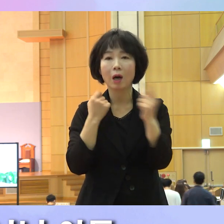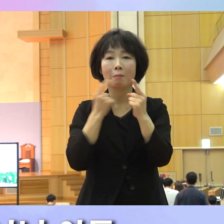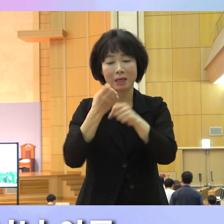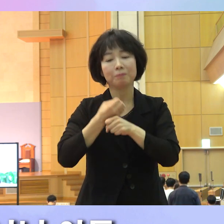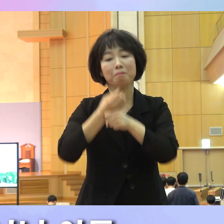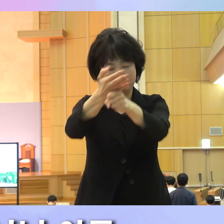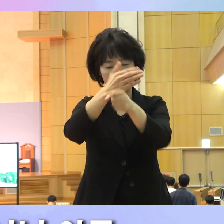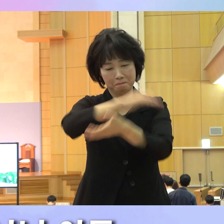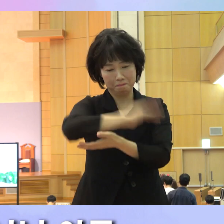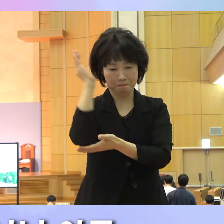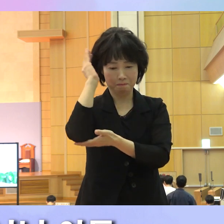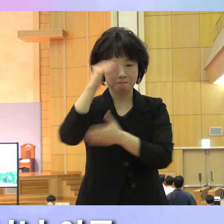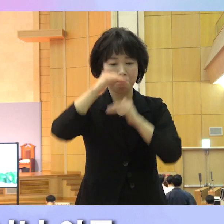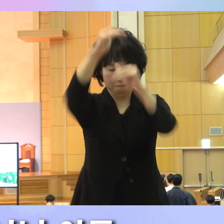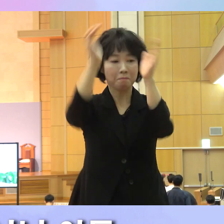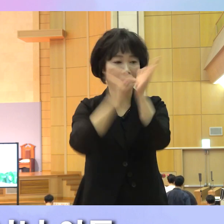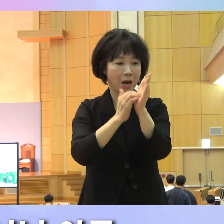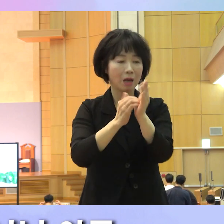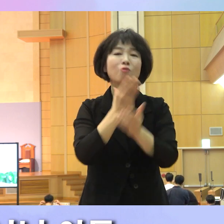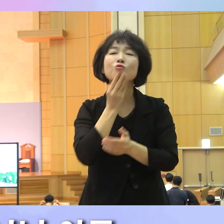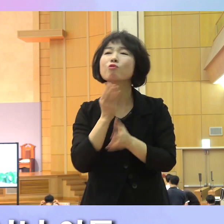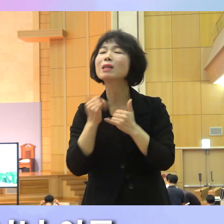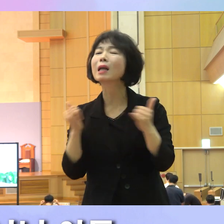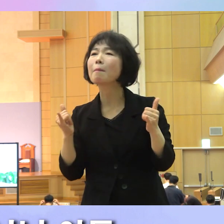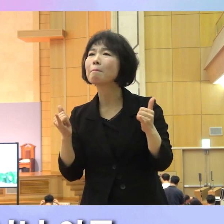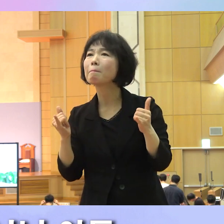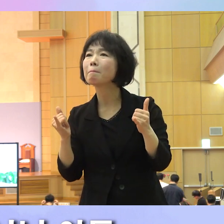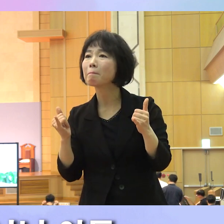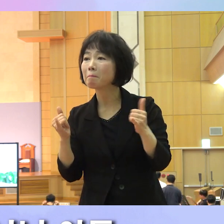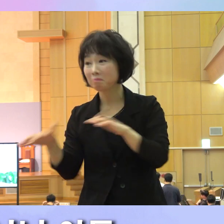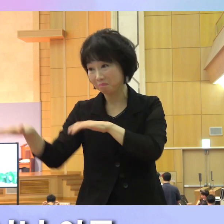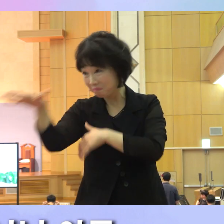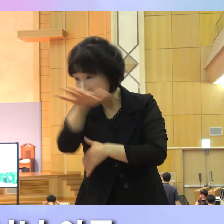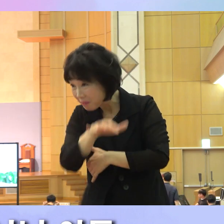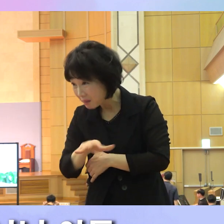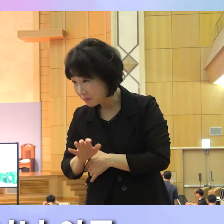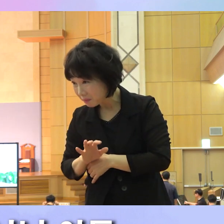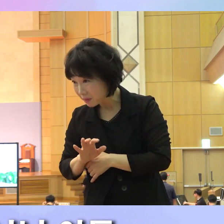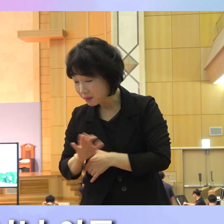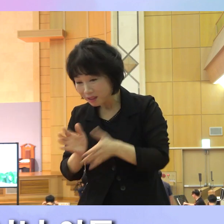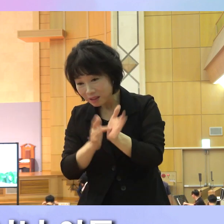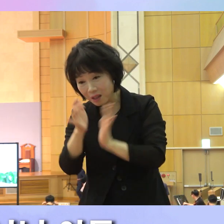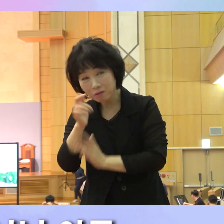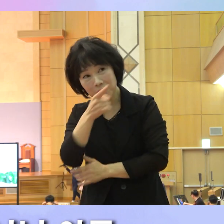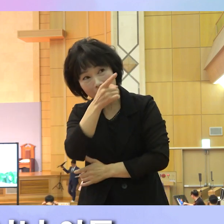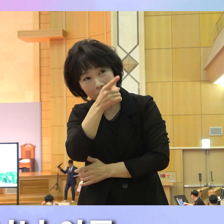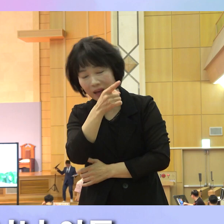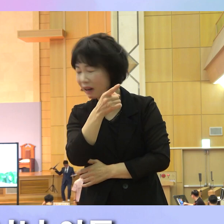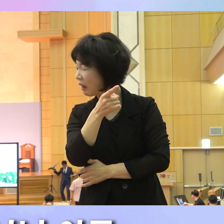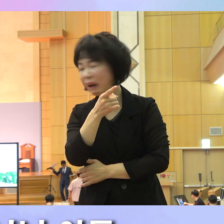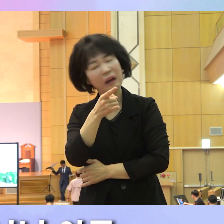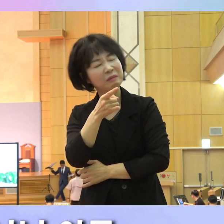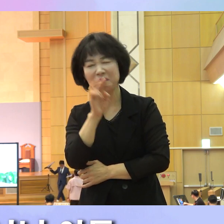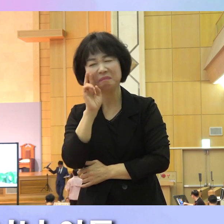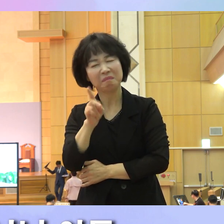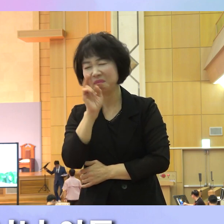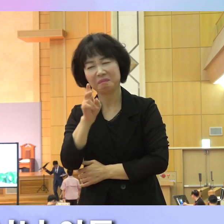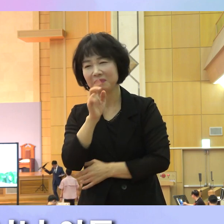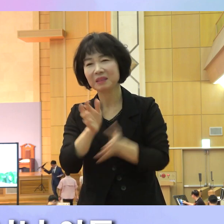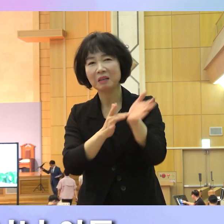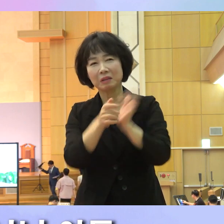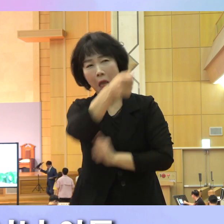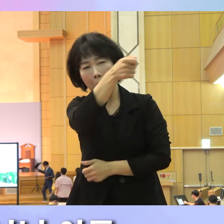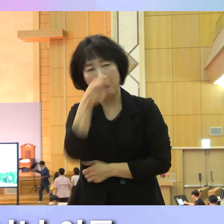말씀을 증거했습니다. 유대교 사람들은 예수님이 살아계신 하나님의 아들이라고 말했더니 뭐